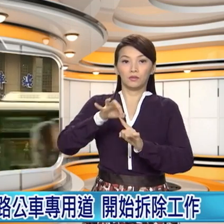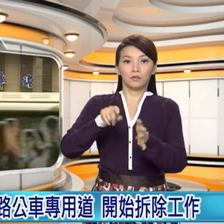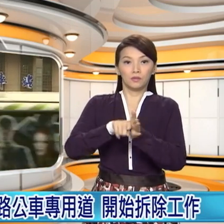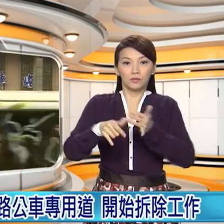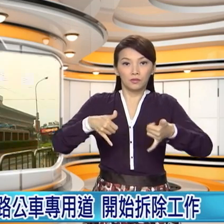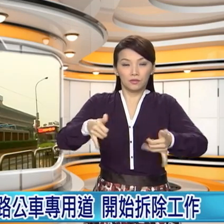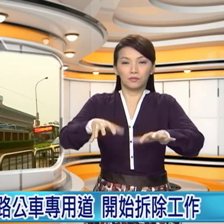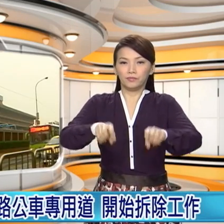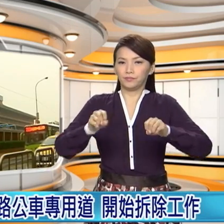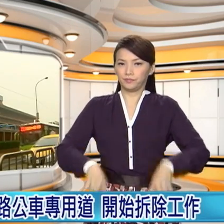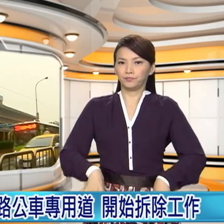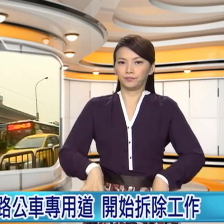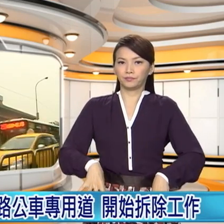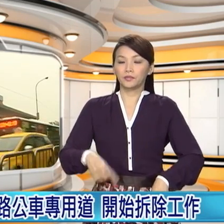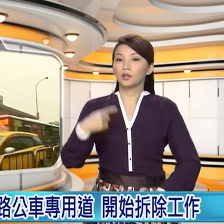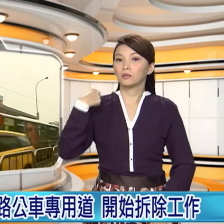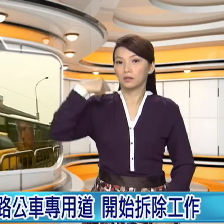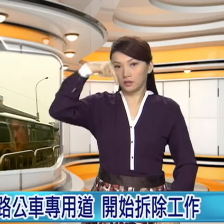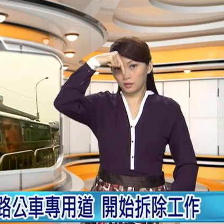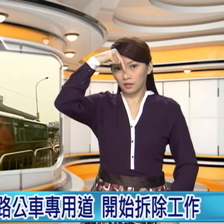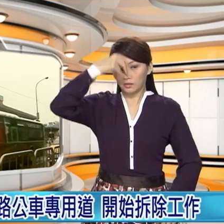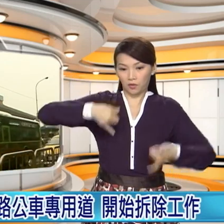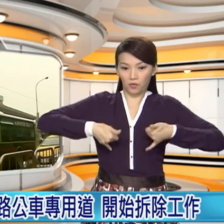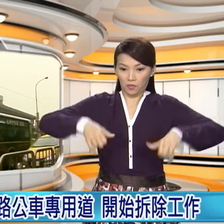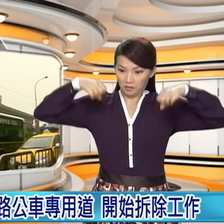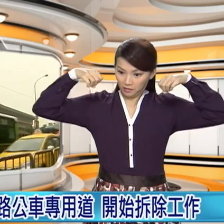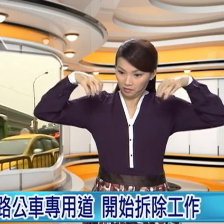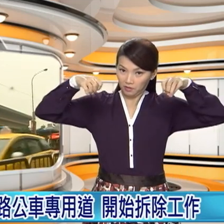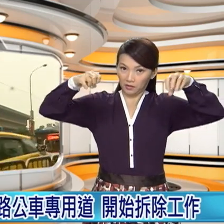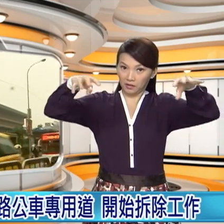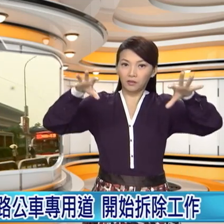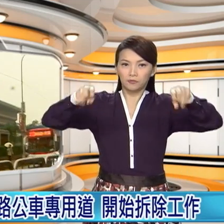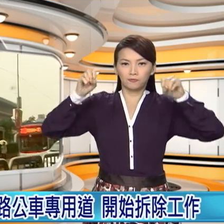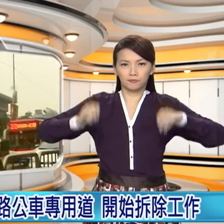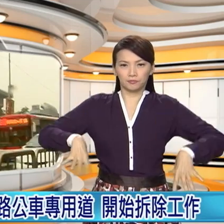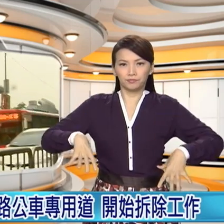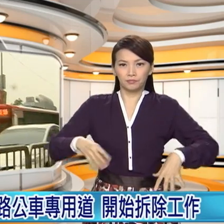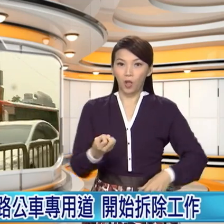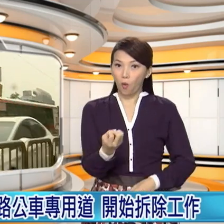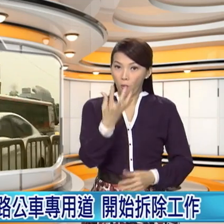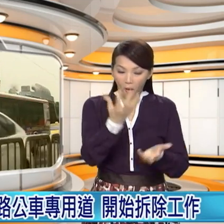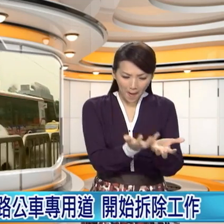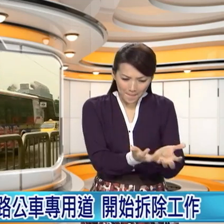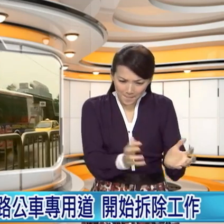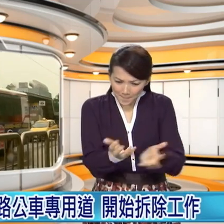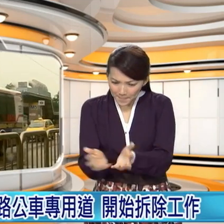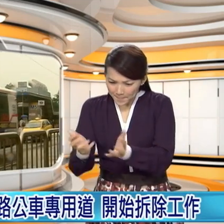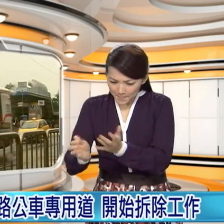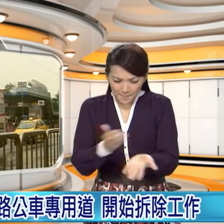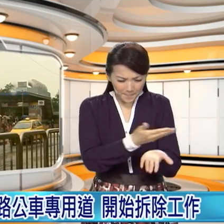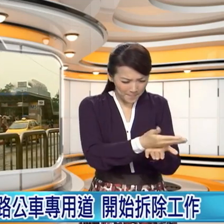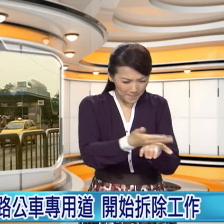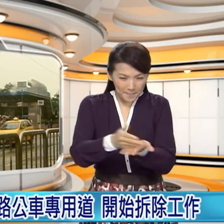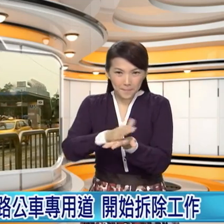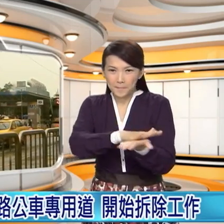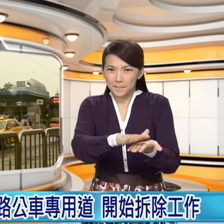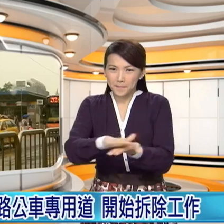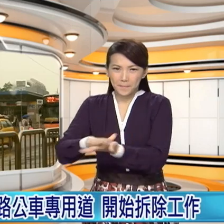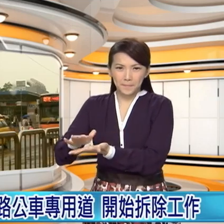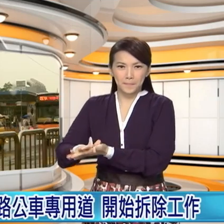除了。昨天下午已经移除了路灯还有花盆，预计今天的深夜就会